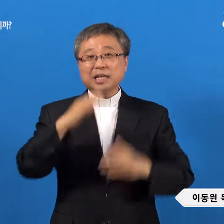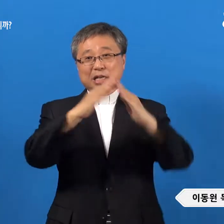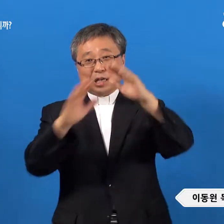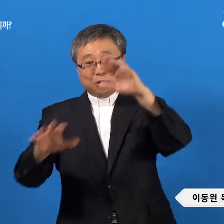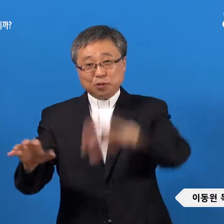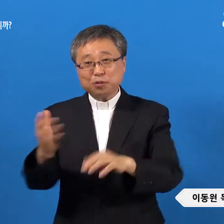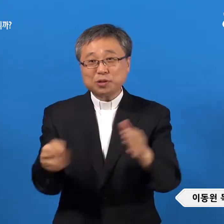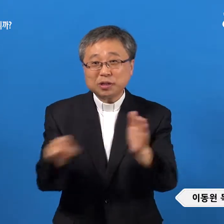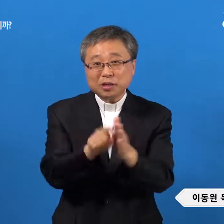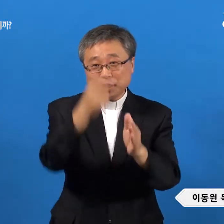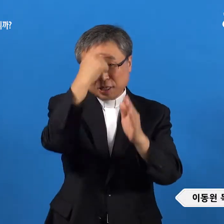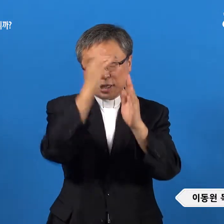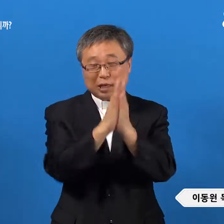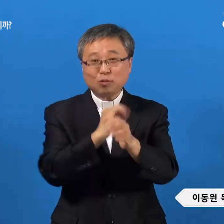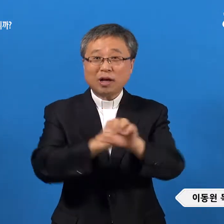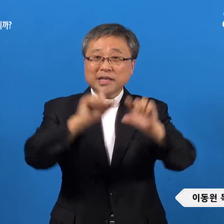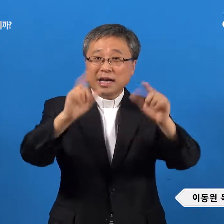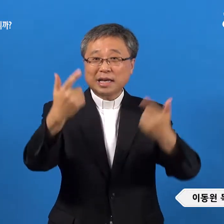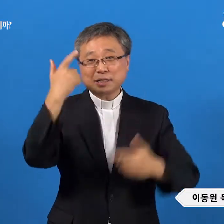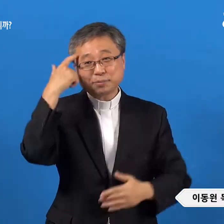기도하지 않으시겠습니까?